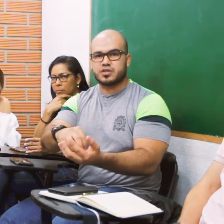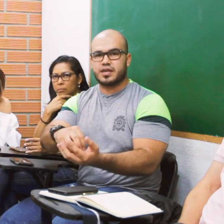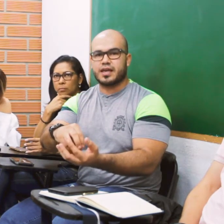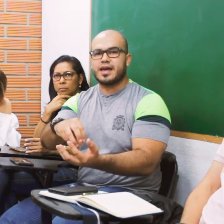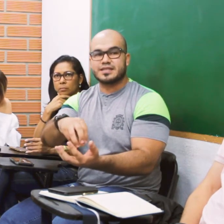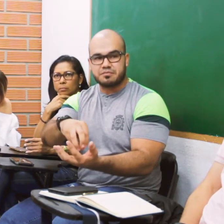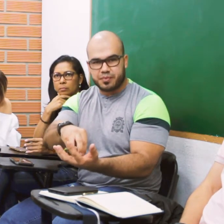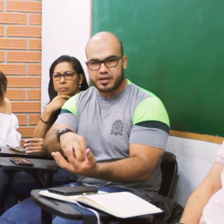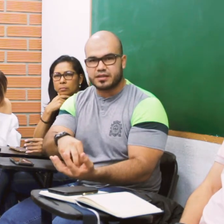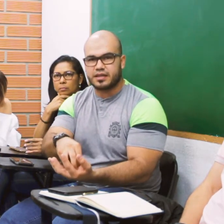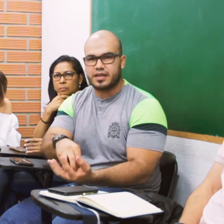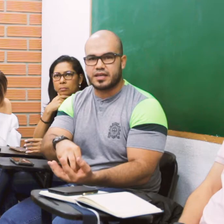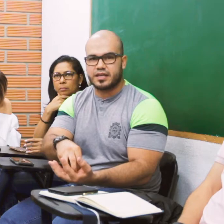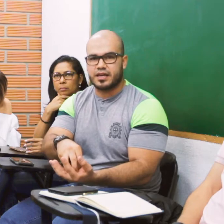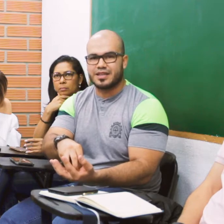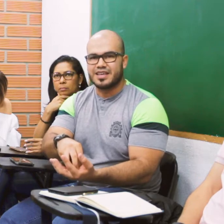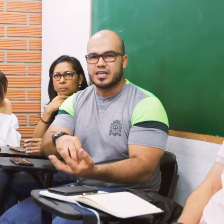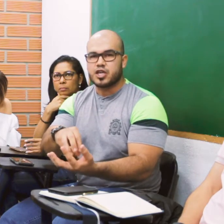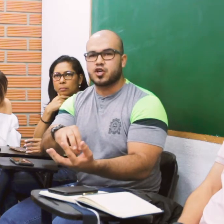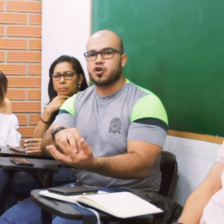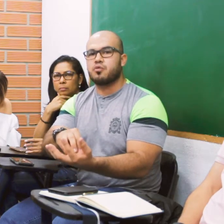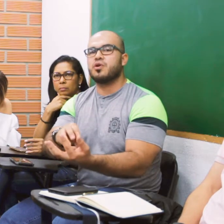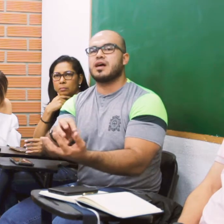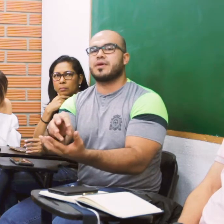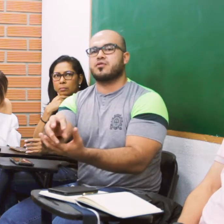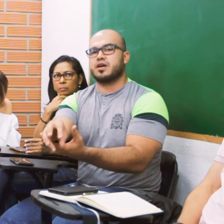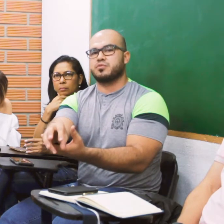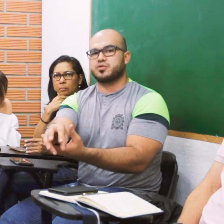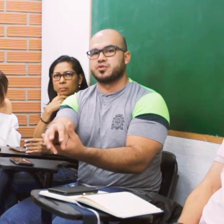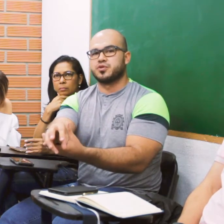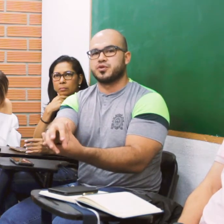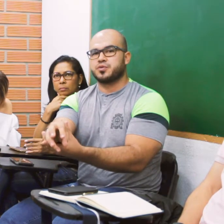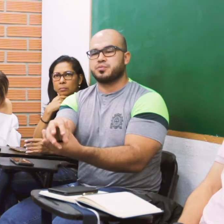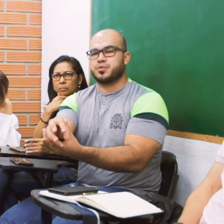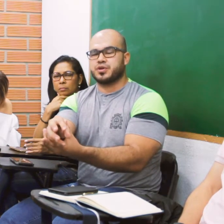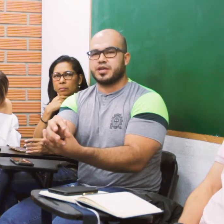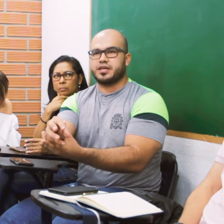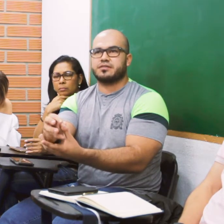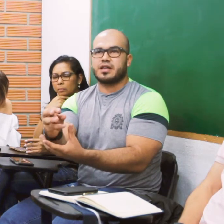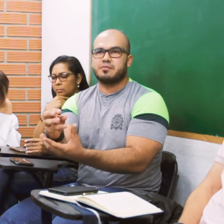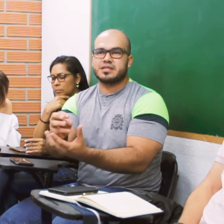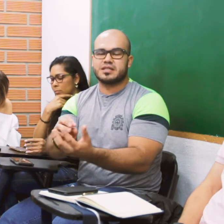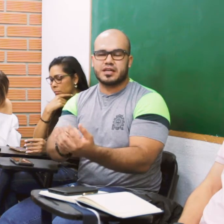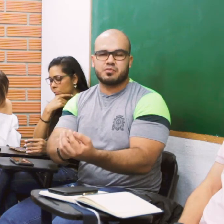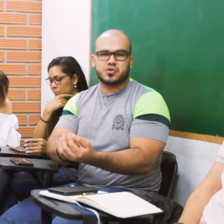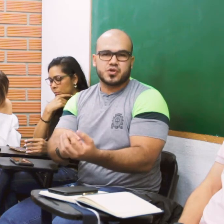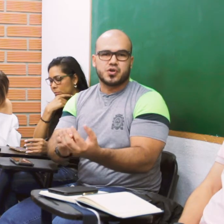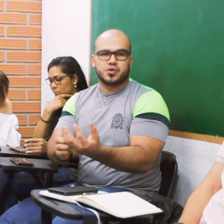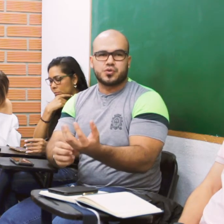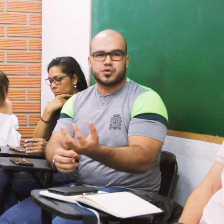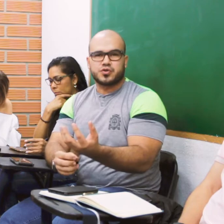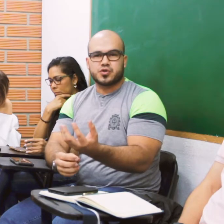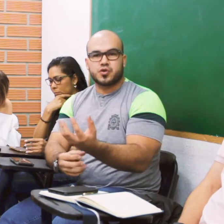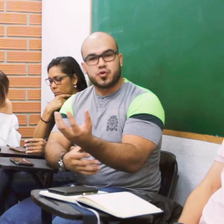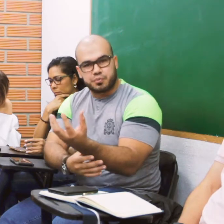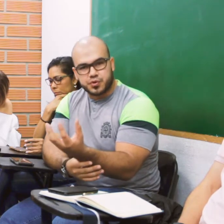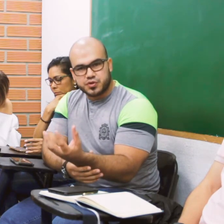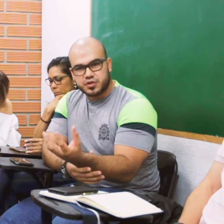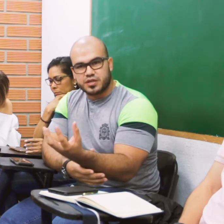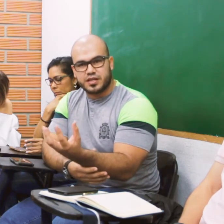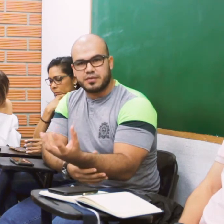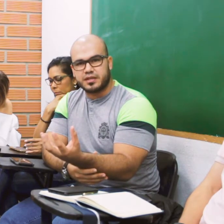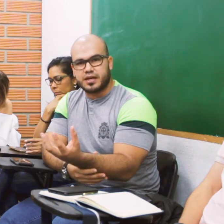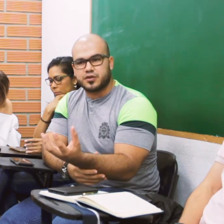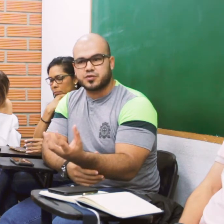tenemos, qué hace parte de la equidad y cómo la mejoramos, porque tal vez tengamos unos